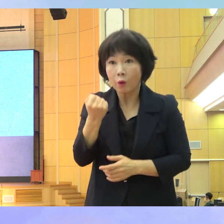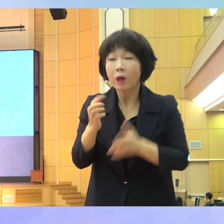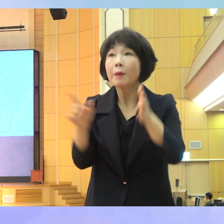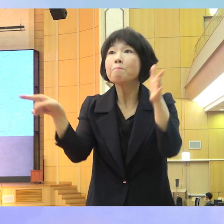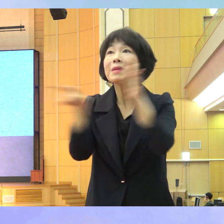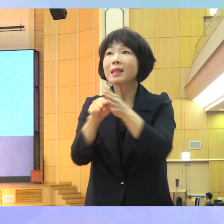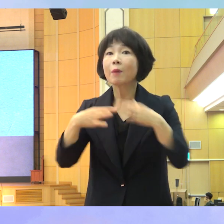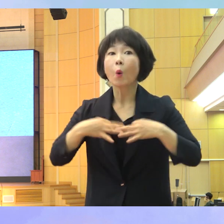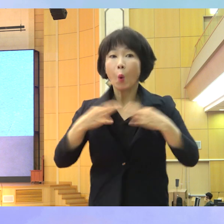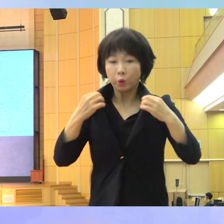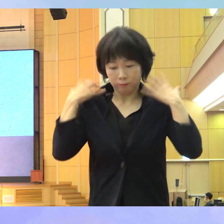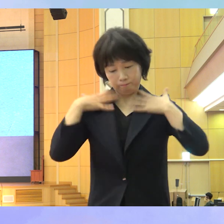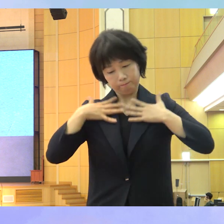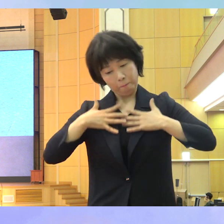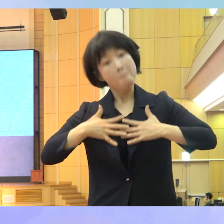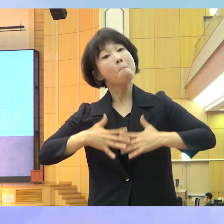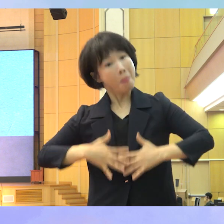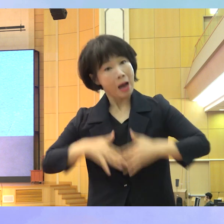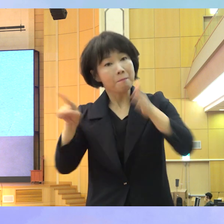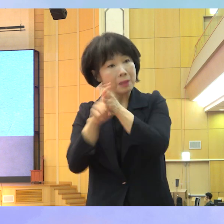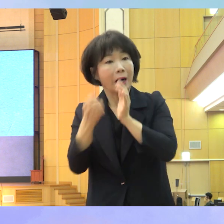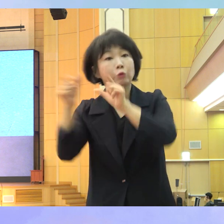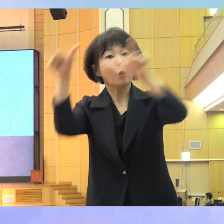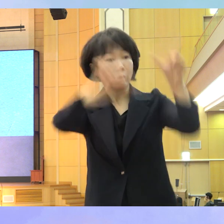입고 믿음으로 살아가야 돼요.